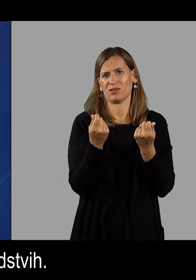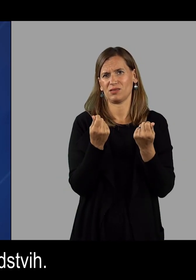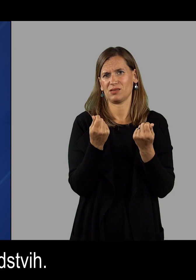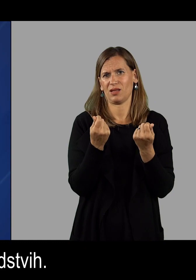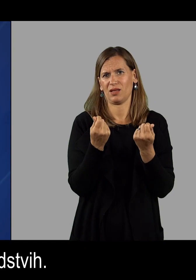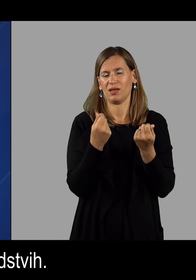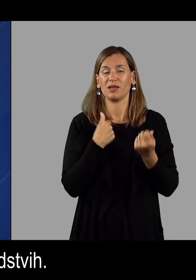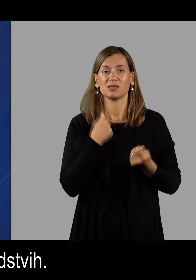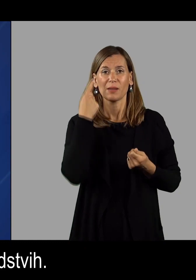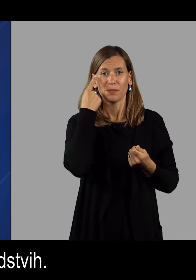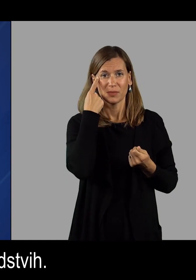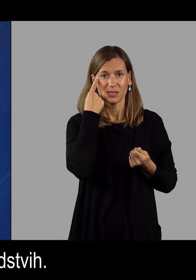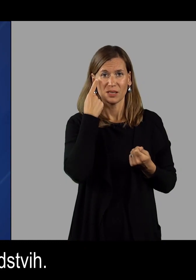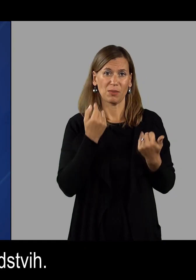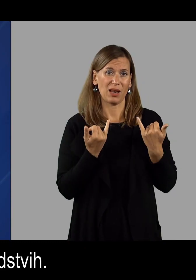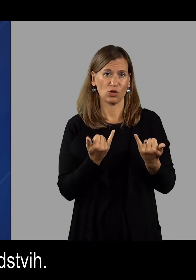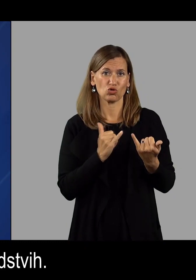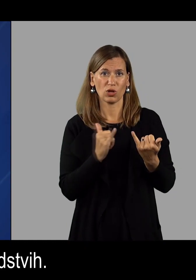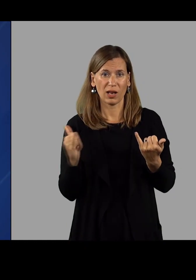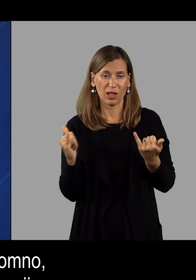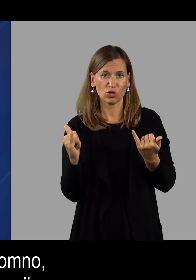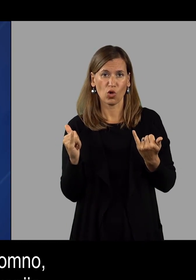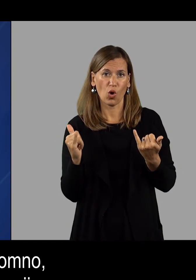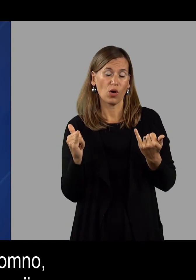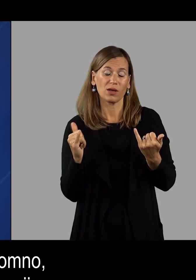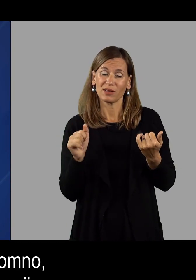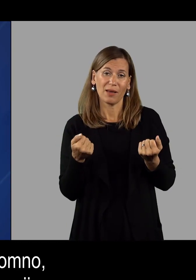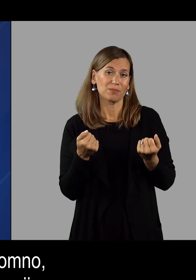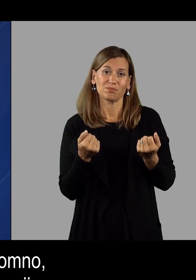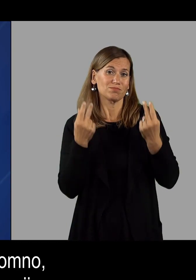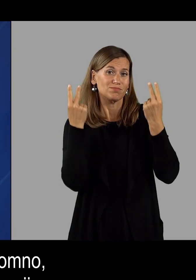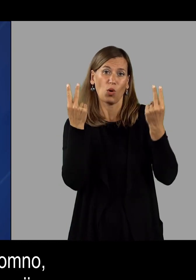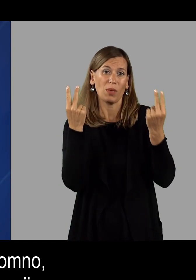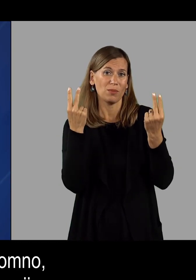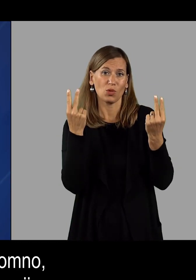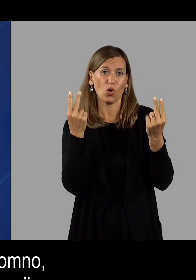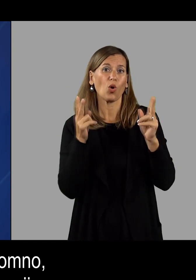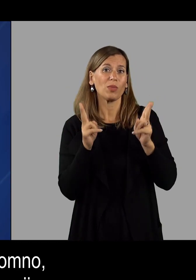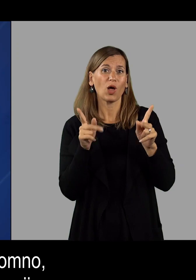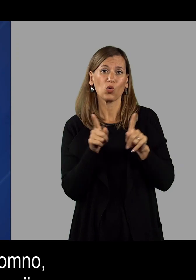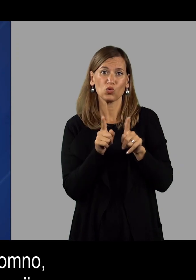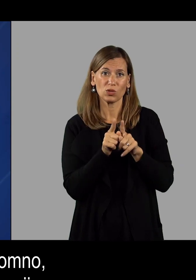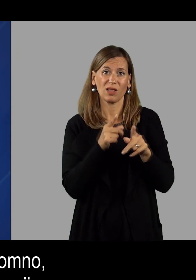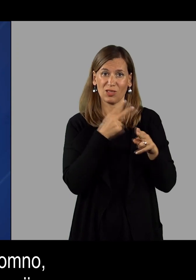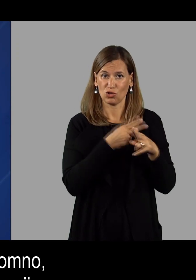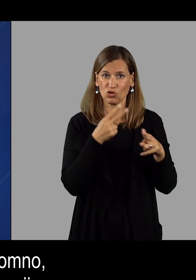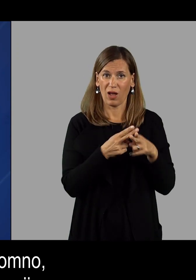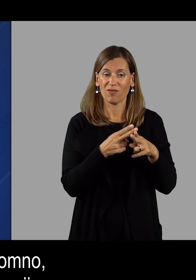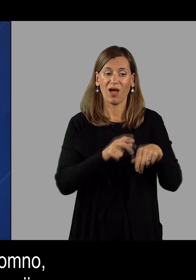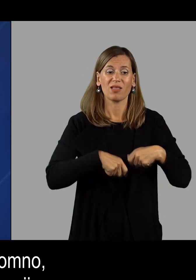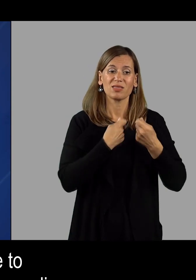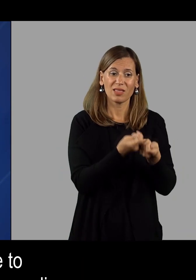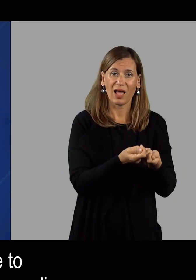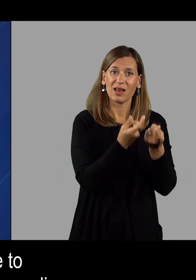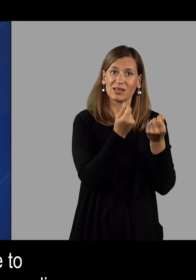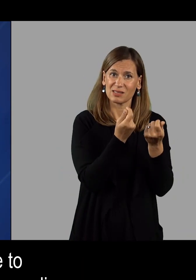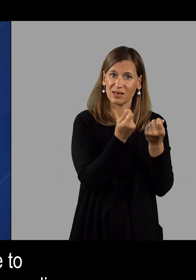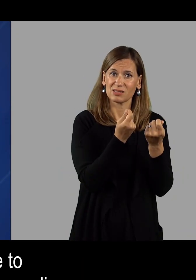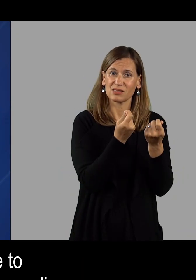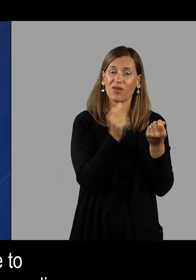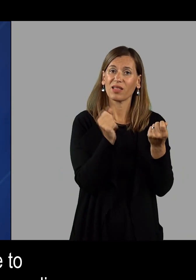sredstvih in jaz mislim, da je letošnje leto naj bi bilo prelomno, ko bi lahko tudi država Slovenija